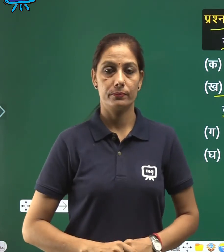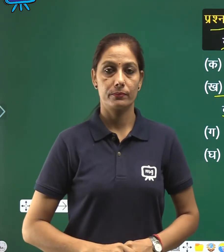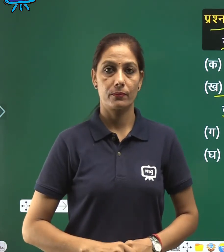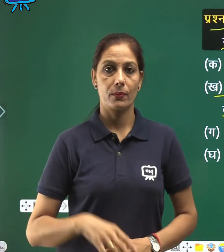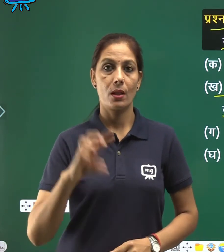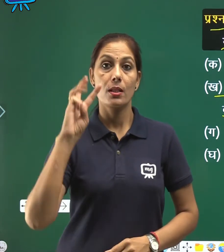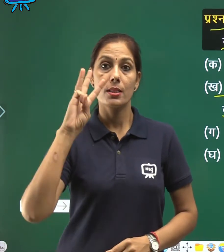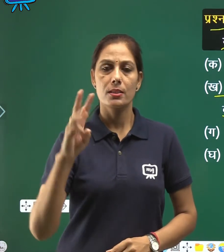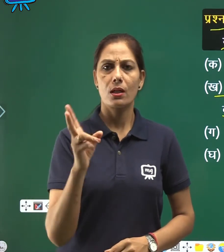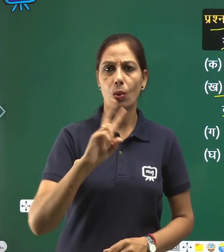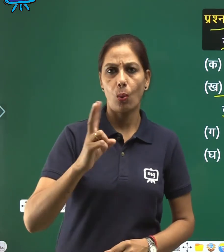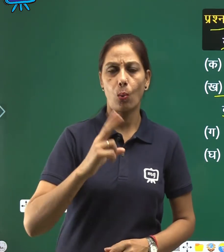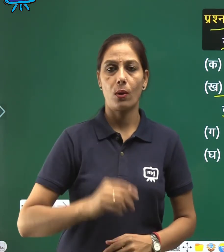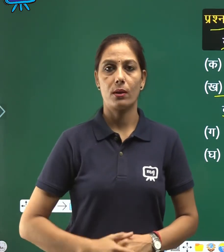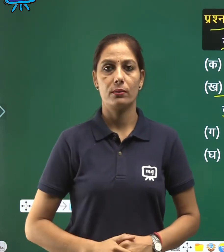तीसरा दोनों का,